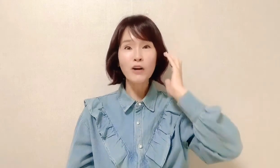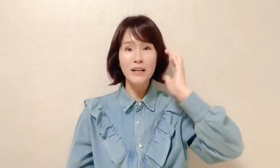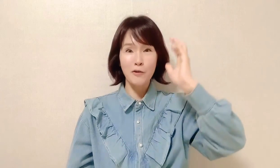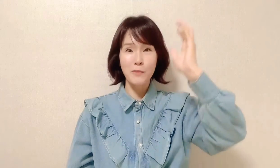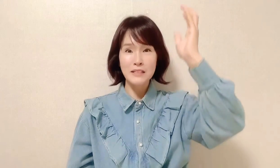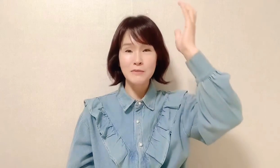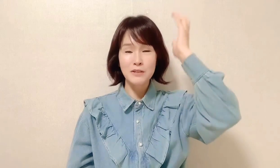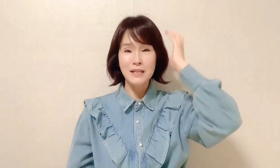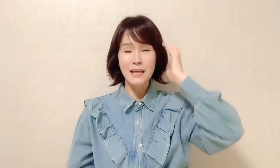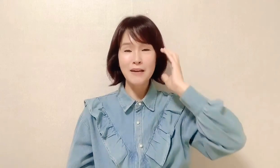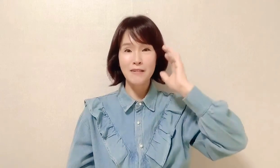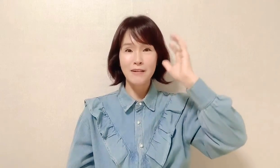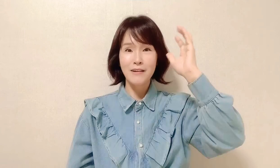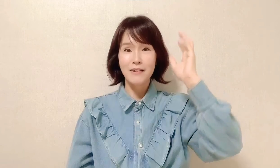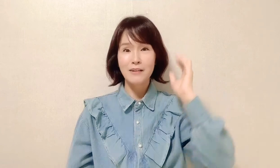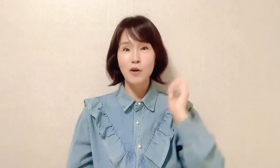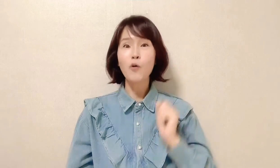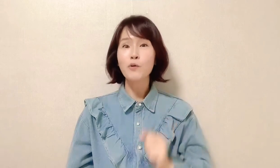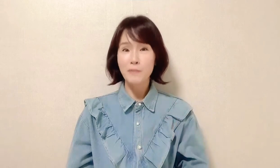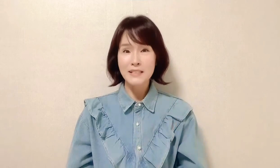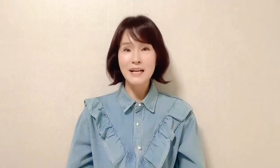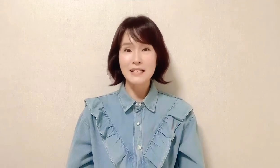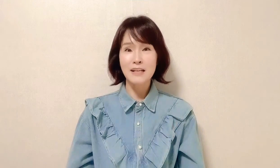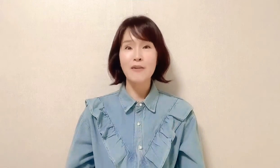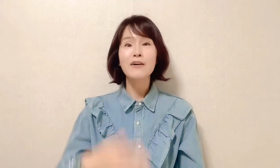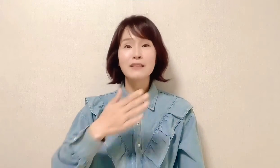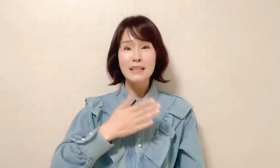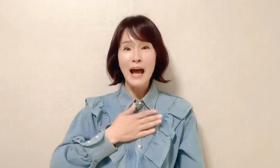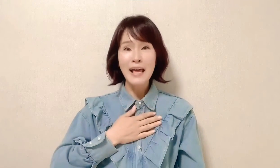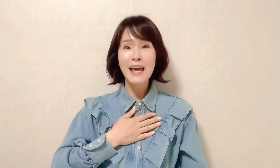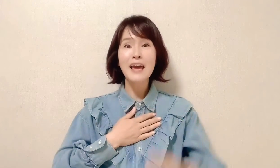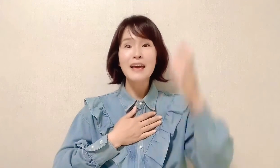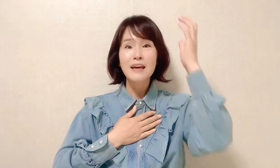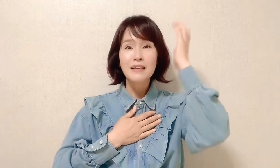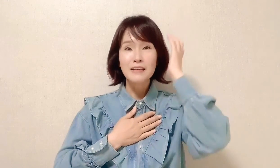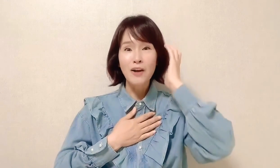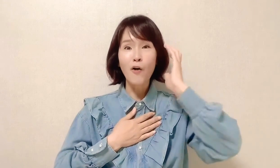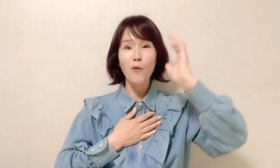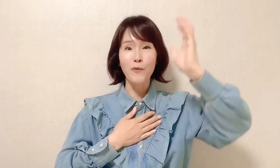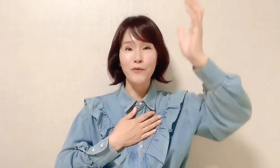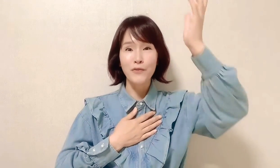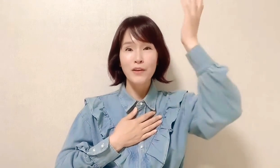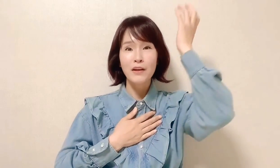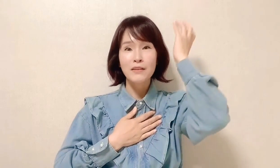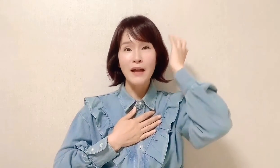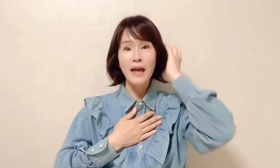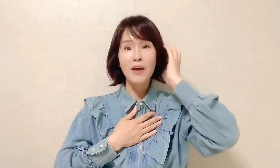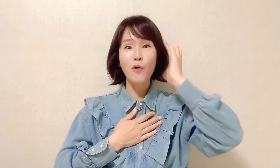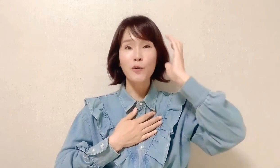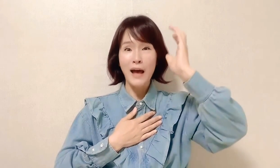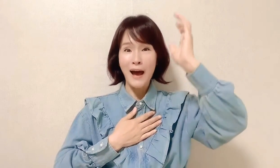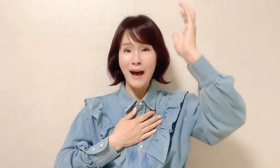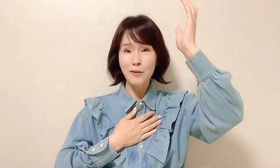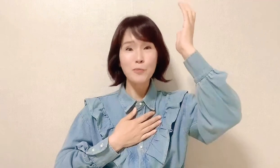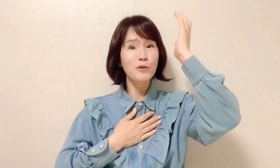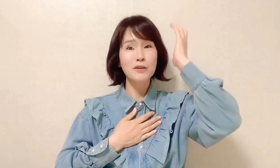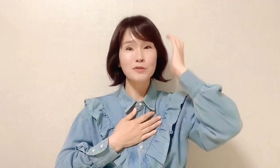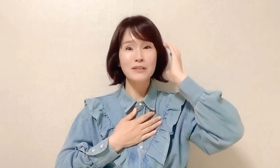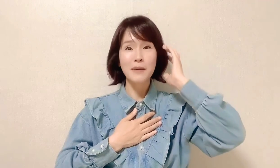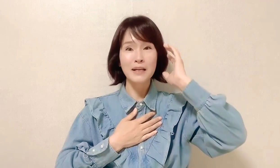영이라고 말씀드렸잖아요. 영혼 마찬가지예요. 나의 영혼, 나의 영혼 아도 표현해 주시는 게